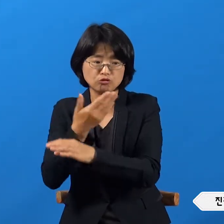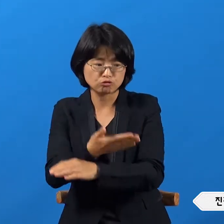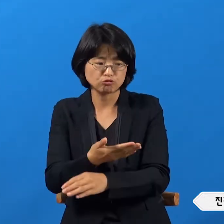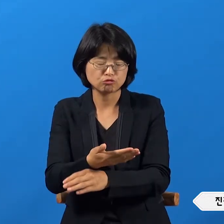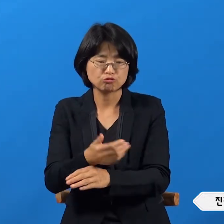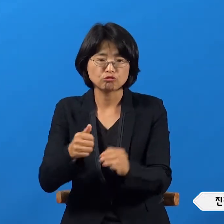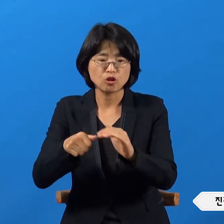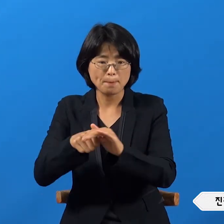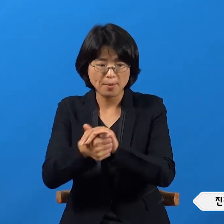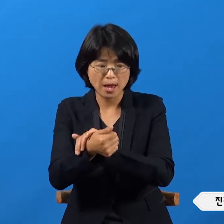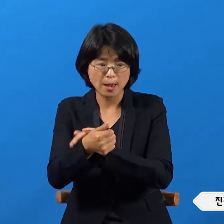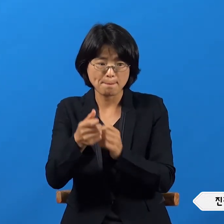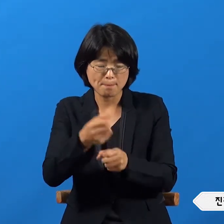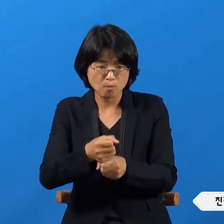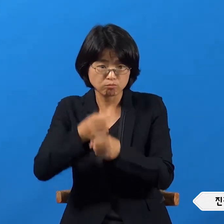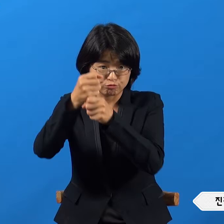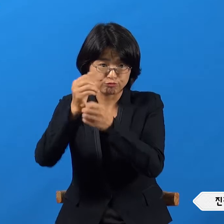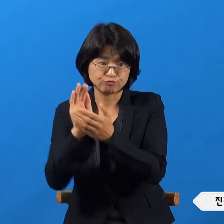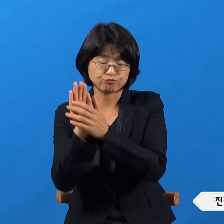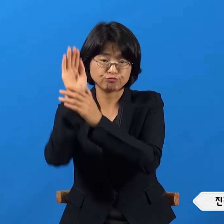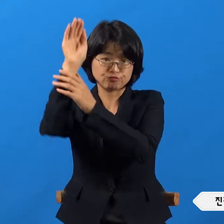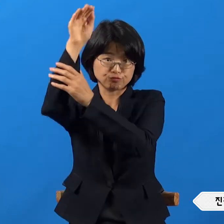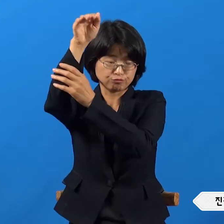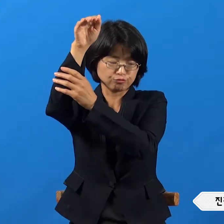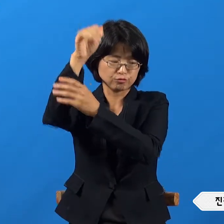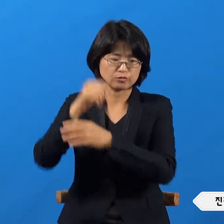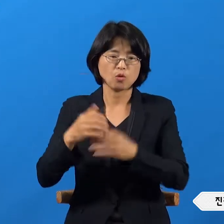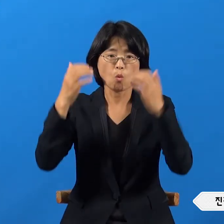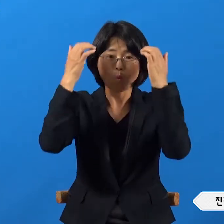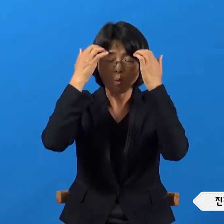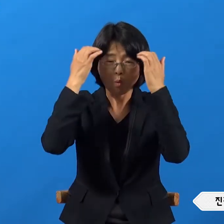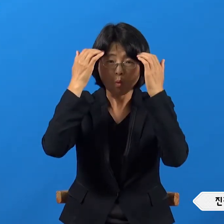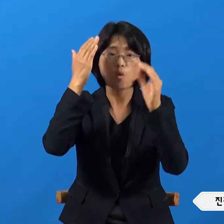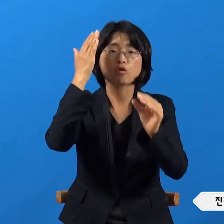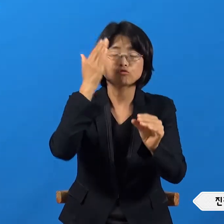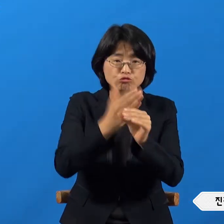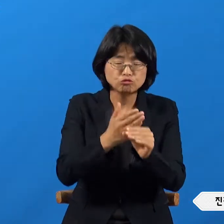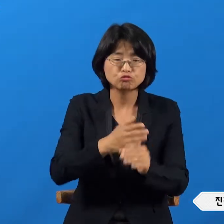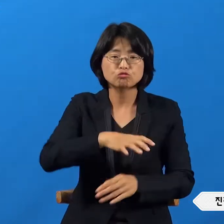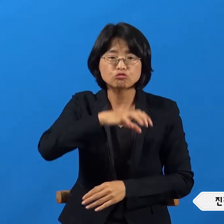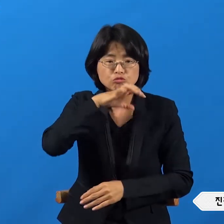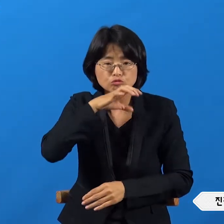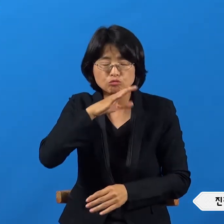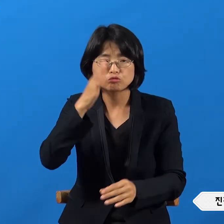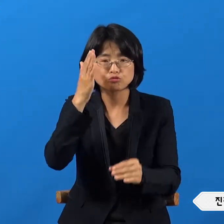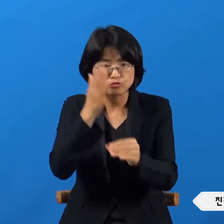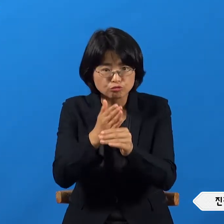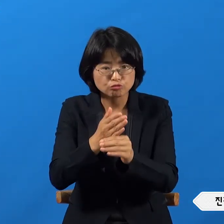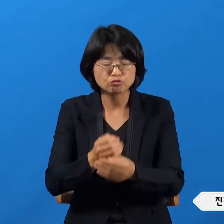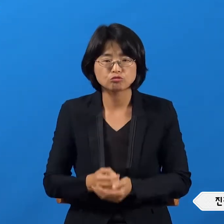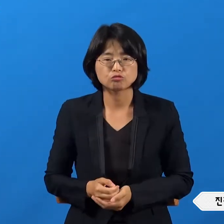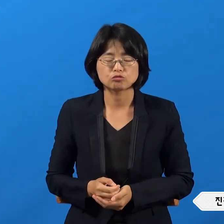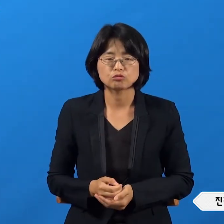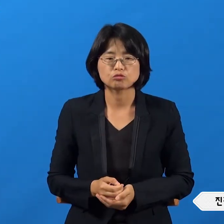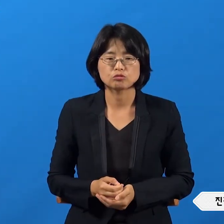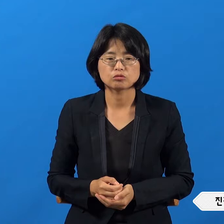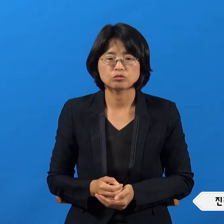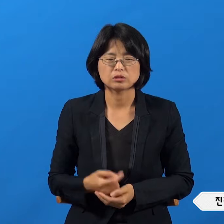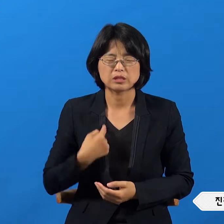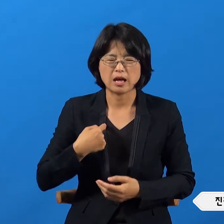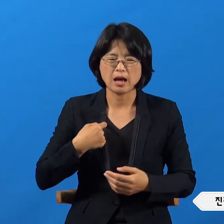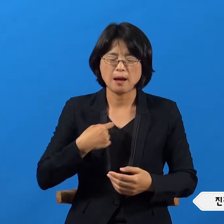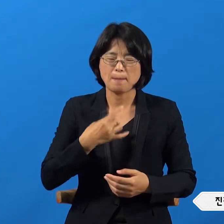가운데, 절망 가운데, 원망 가운데 자기들 것만 바라보고 소리를 질렀던 그가 이제는